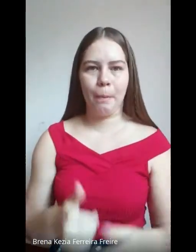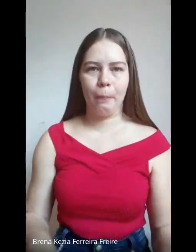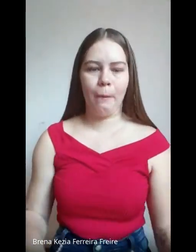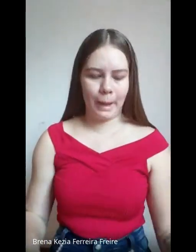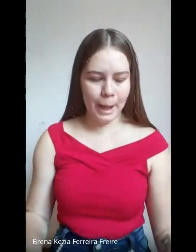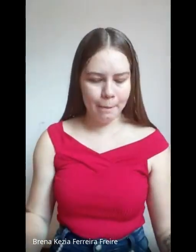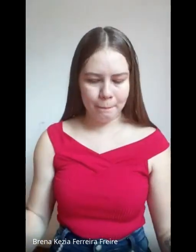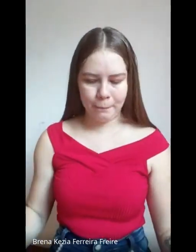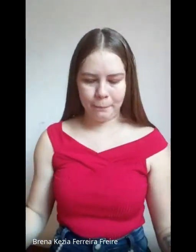Ok?